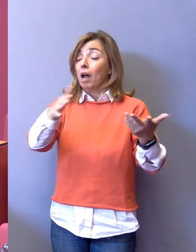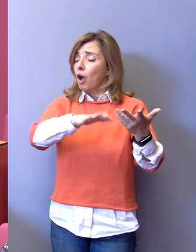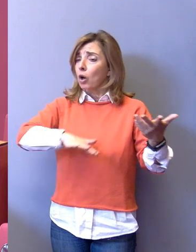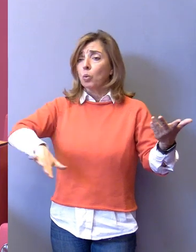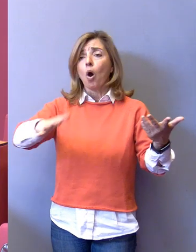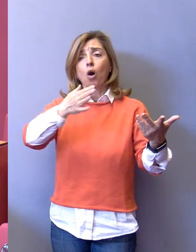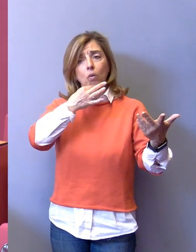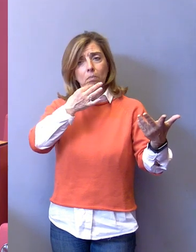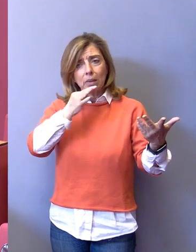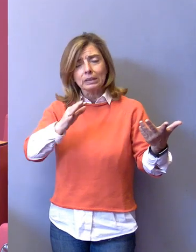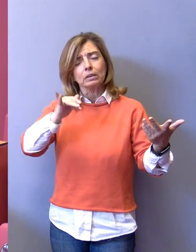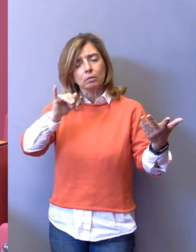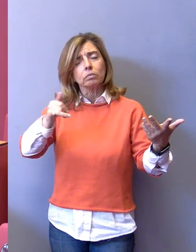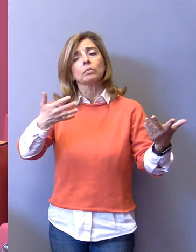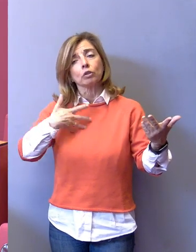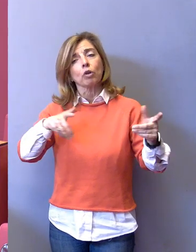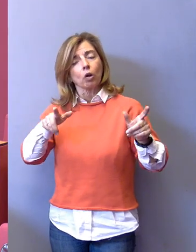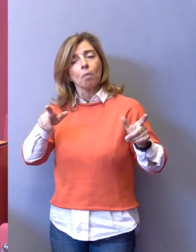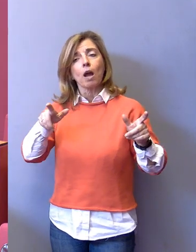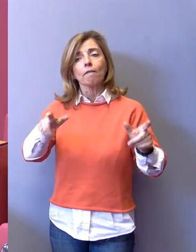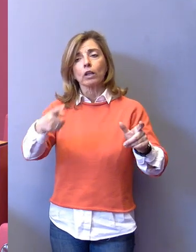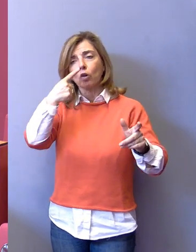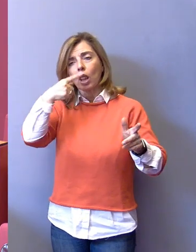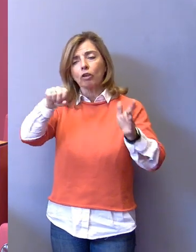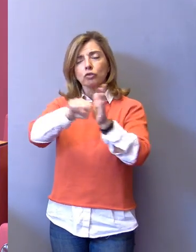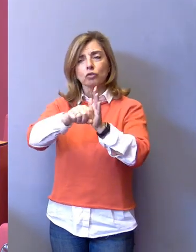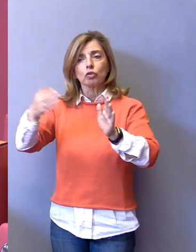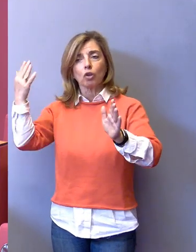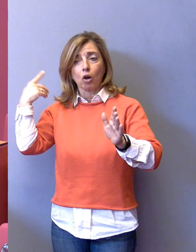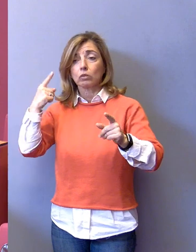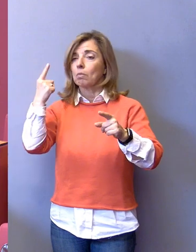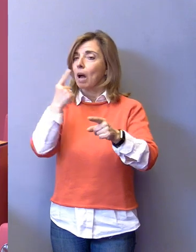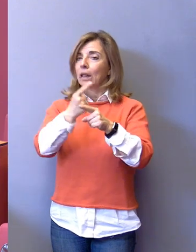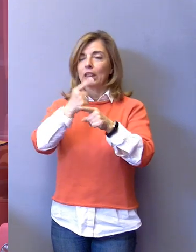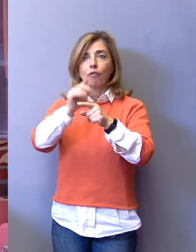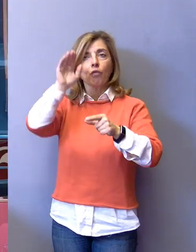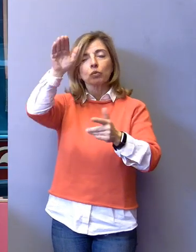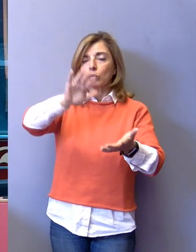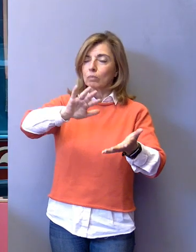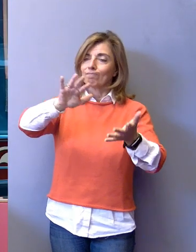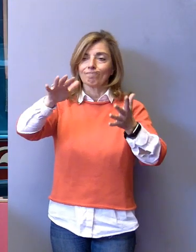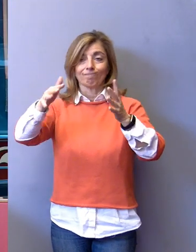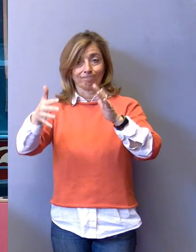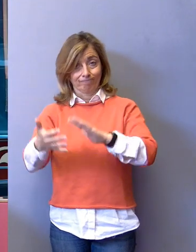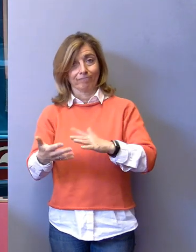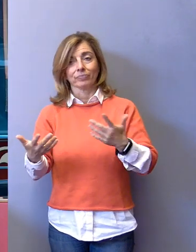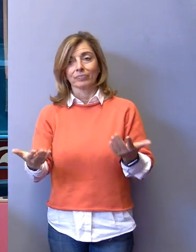dei vincoli storici e che deve avere un futuro diverso da quelli che sono stati gli ultimi 30/40 anni Grazie